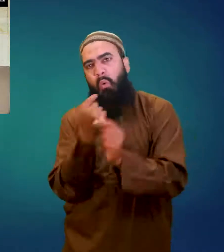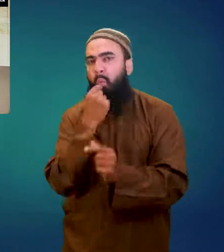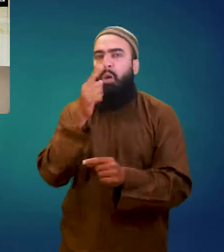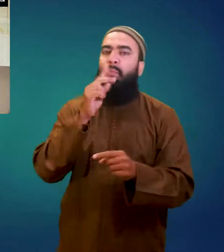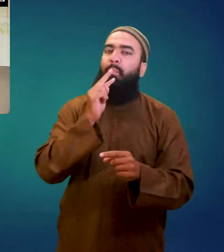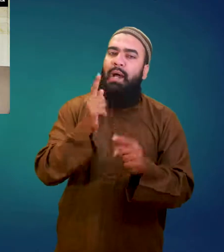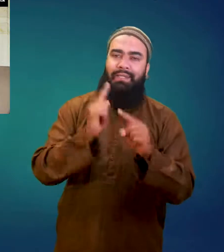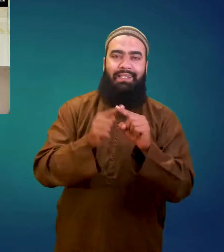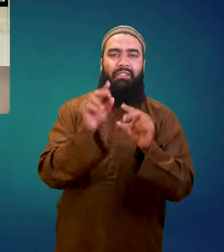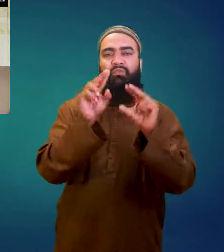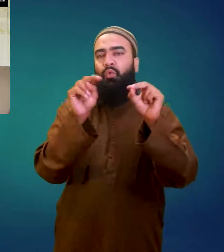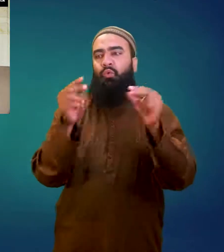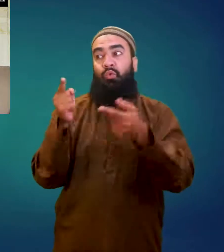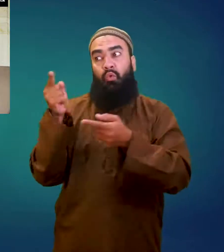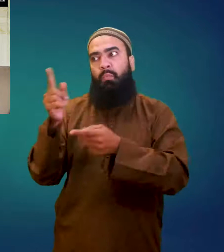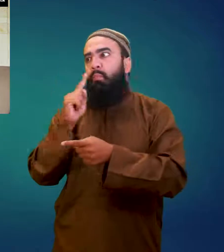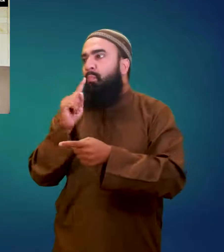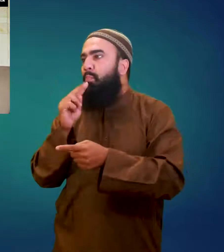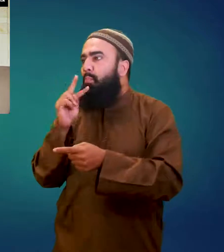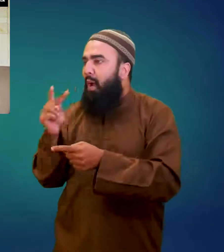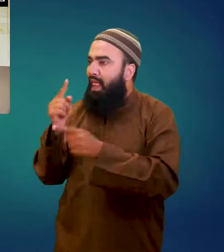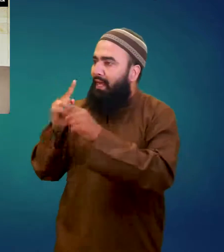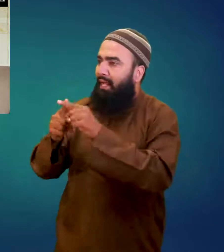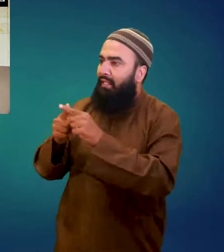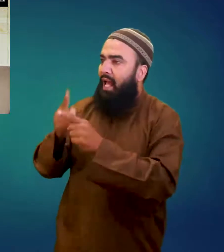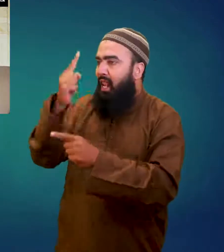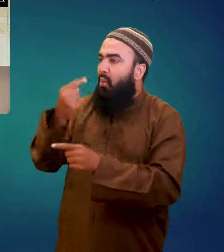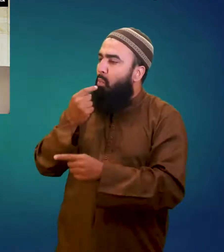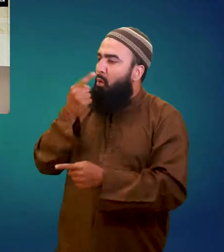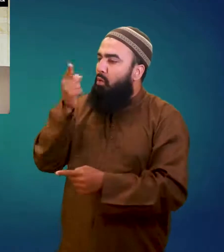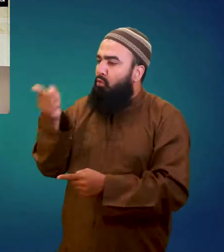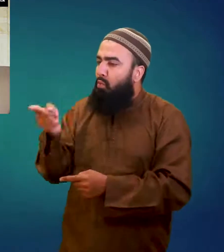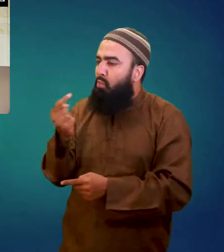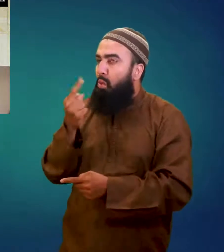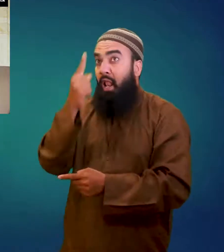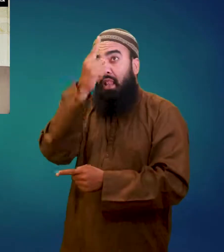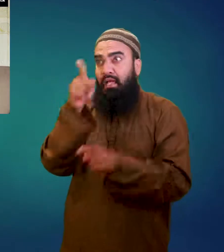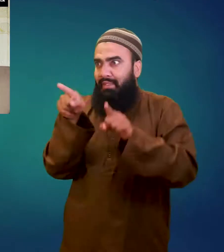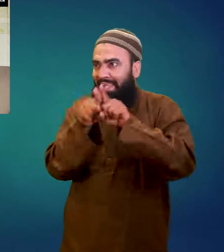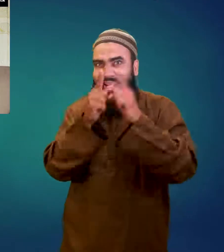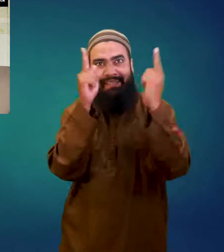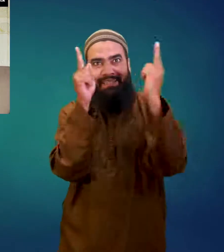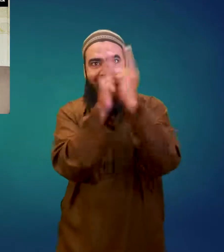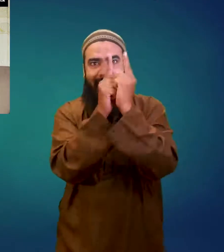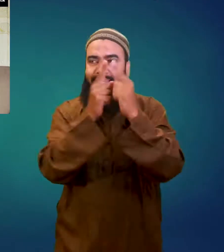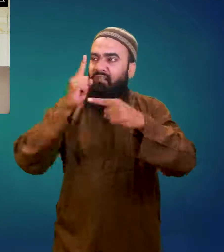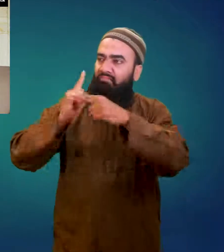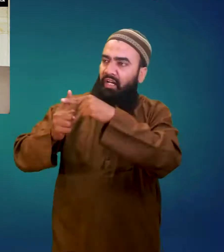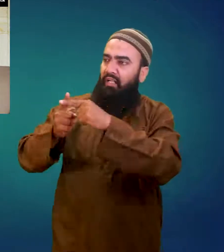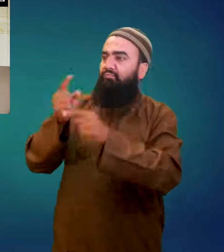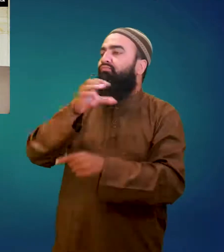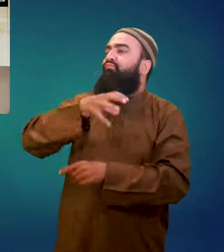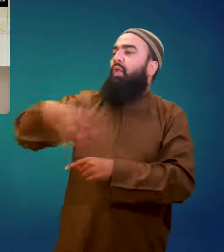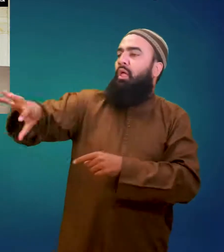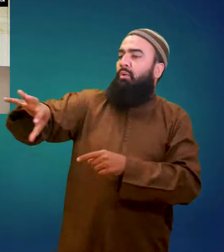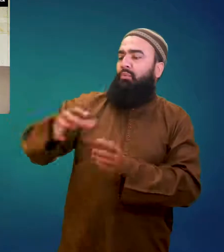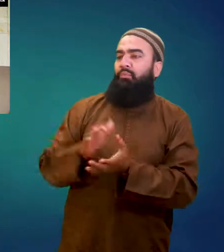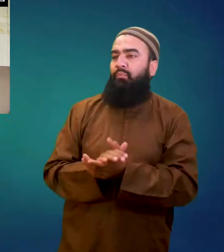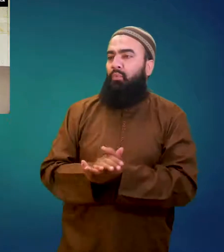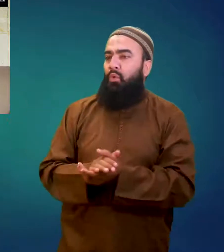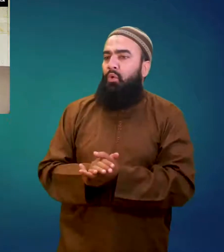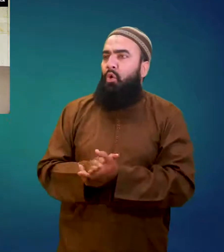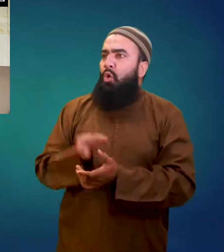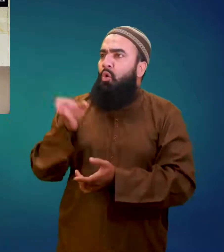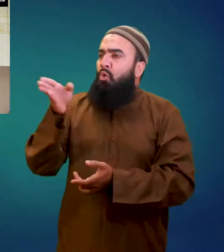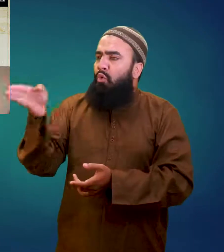اپنی گھڑی ہوئی دلیل ہے۔ تو اللہ رب العزت نے ان کے اس دعوے کو، یعنی شرک کے دعوے کو رد فرما دیا، اور